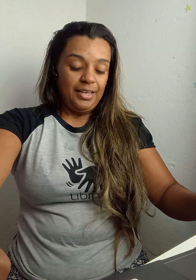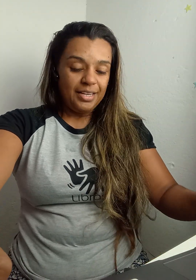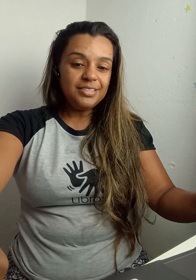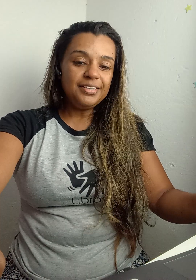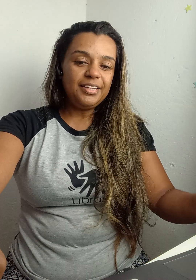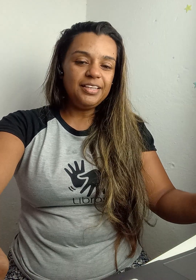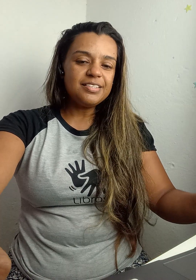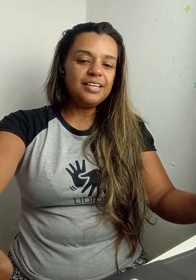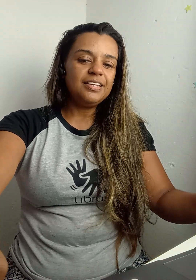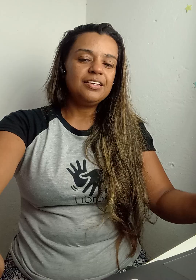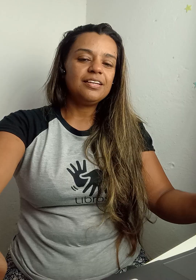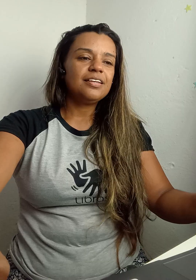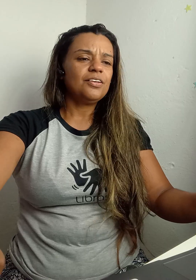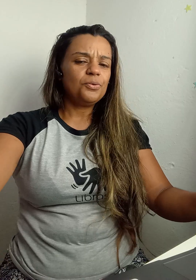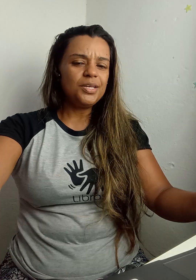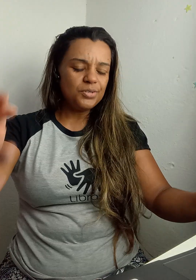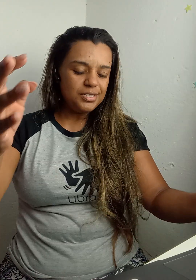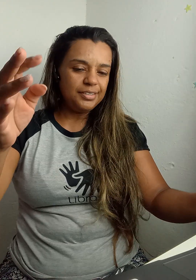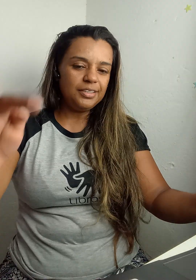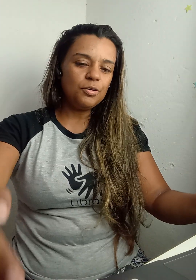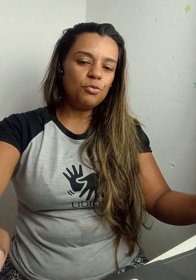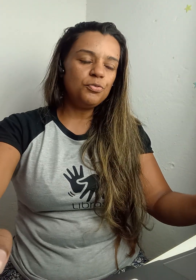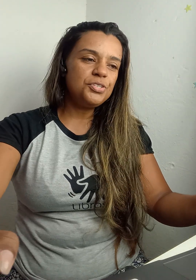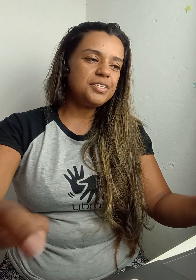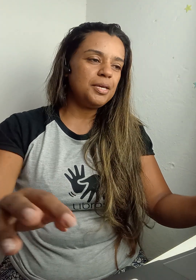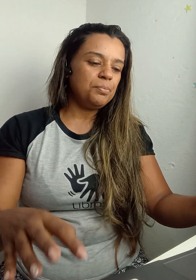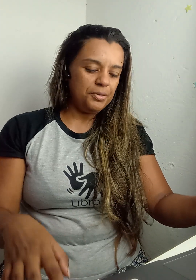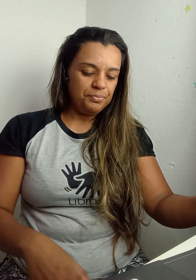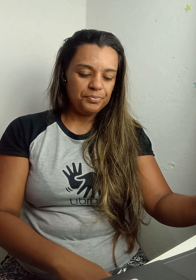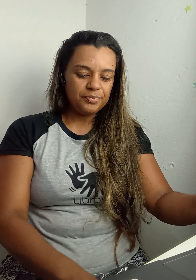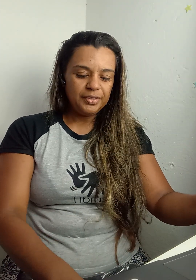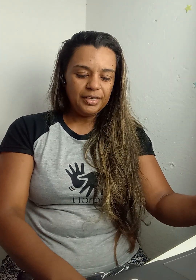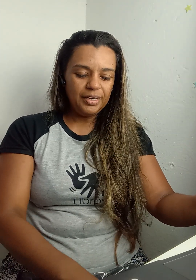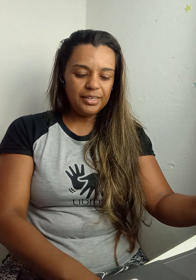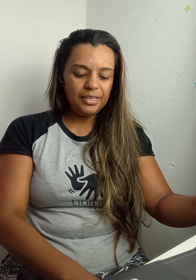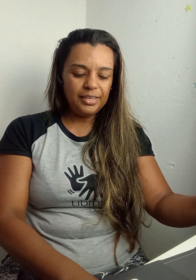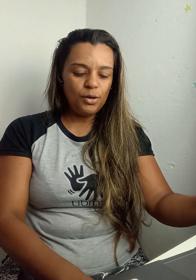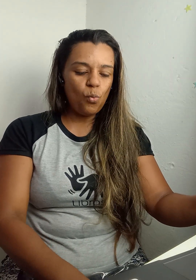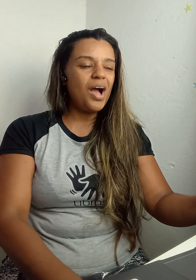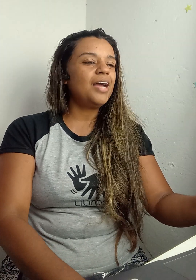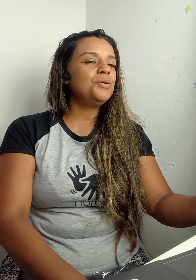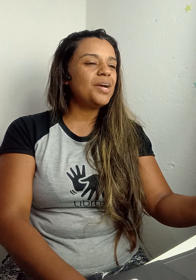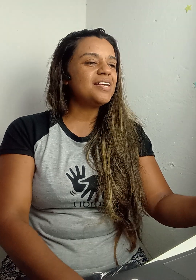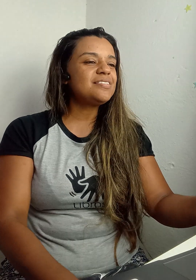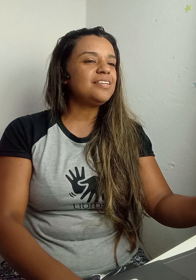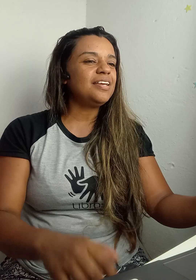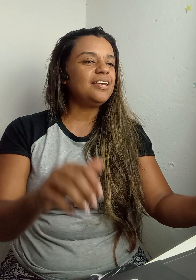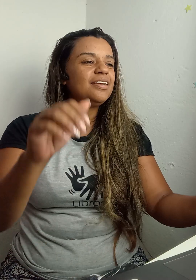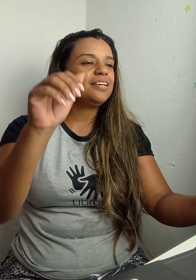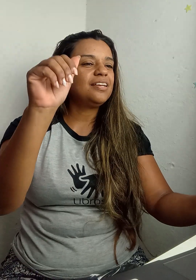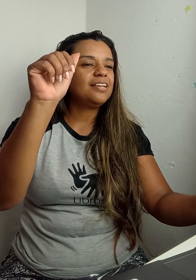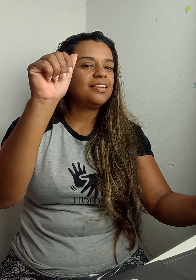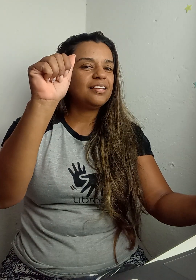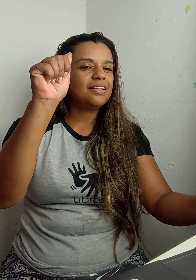As letrinhas, né? Quais são as letrinhas que confunde sempre? Aqui, né? O A e o S, né?